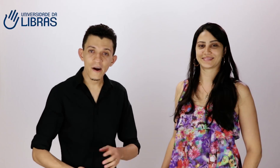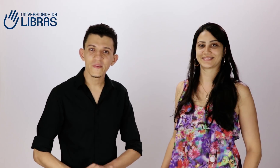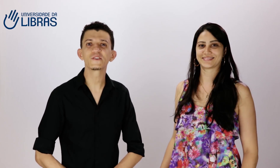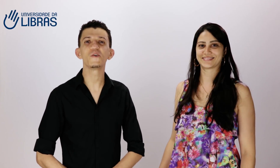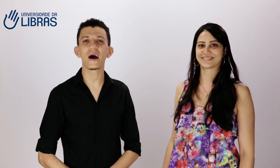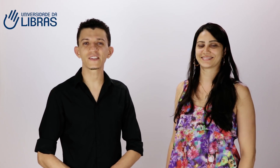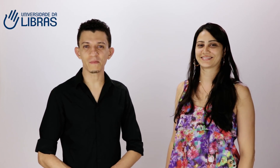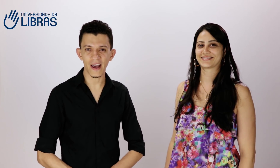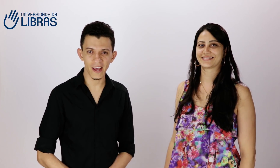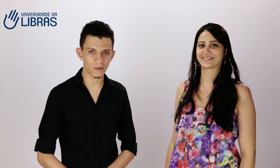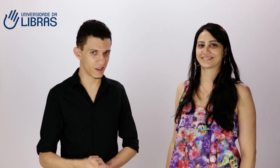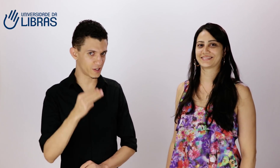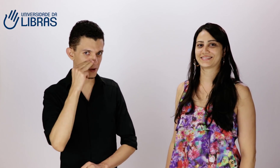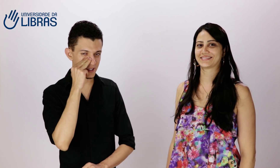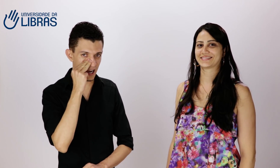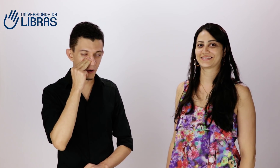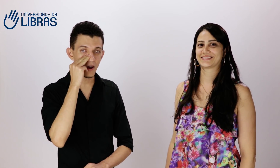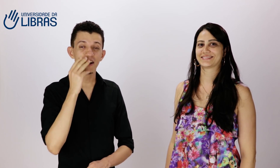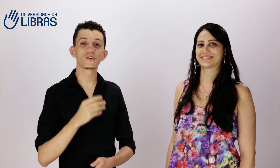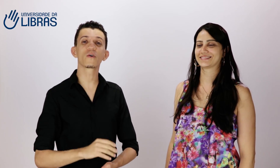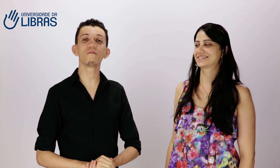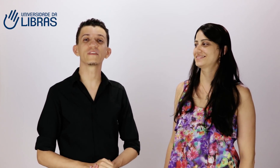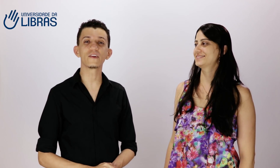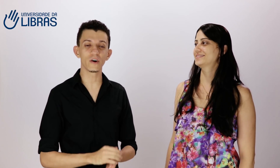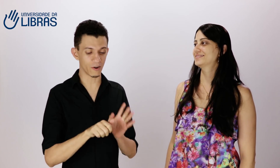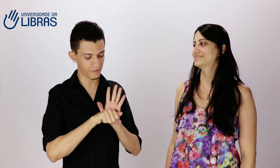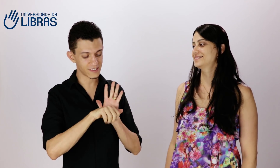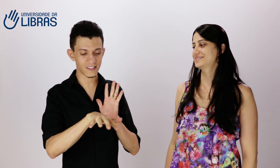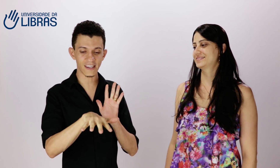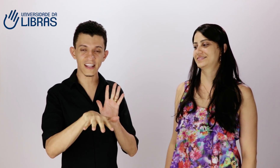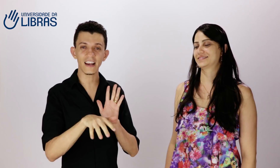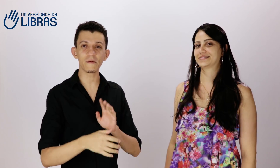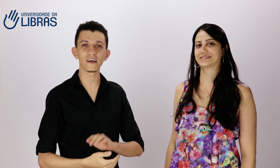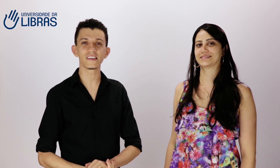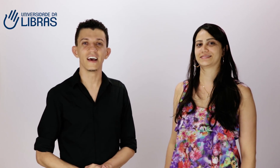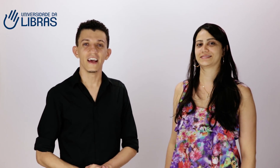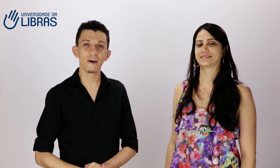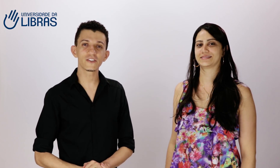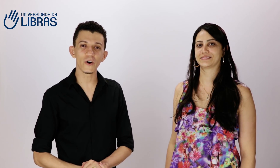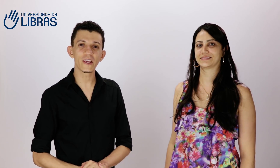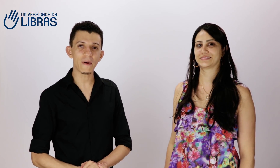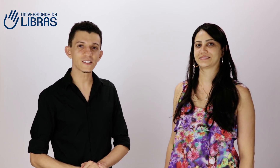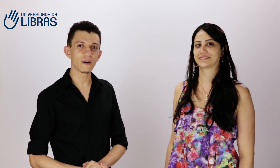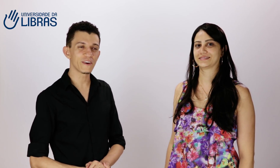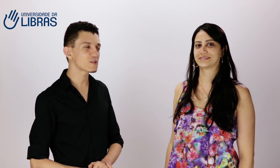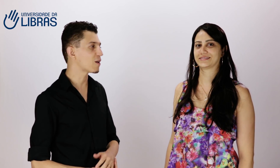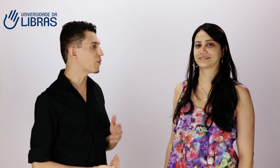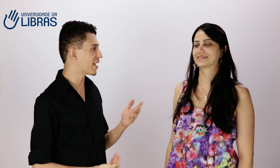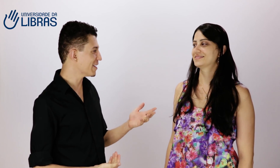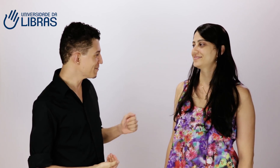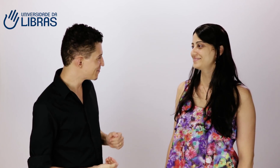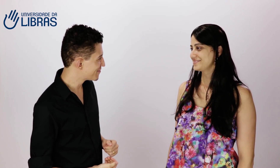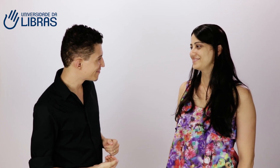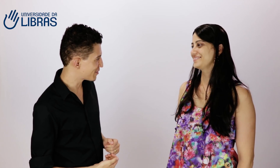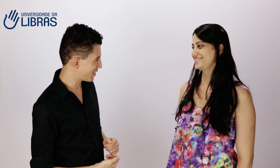Olá, eu sou Madison Barreto, este é meu sinal, sou cofundador da Universidade da Libras. Eu estou aqui mais uma vez com a Luana, o